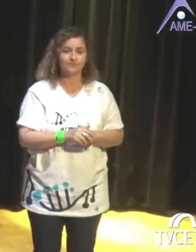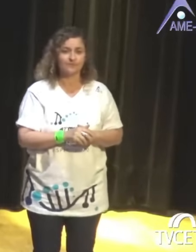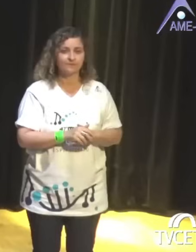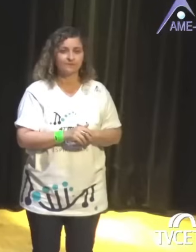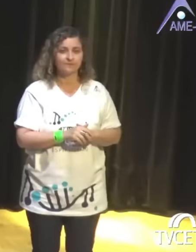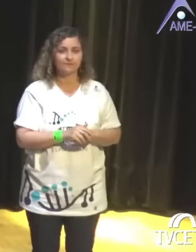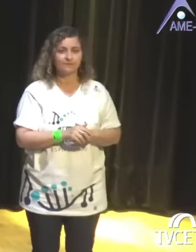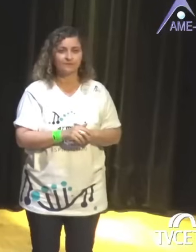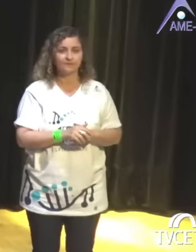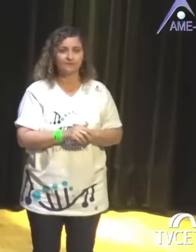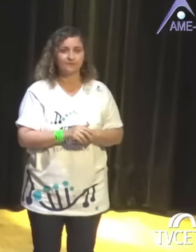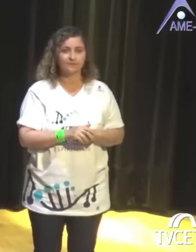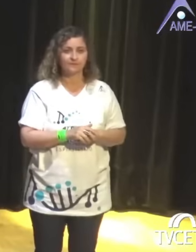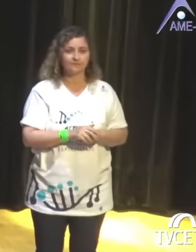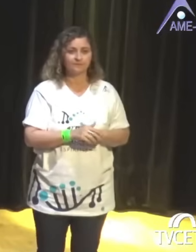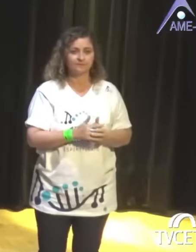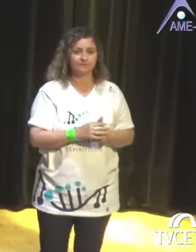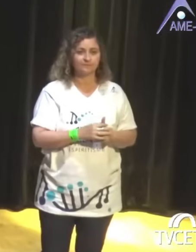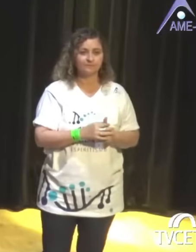Jesus